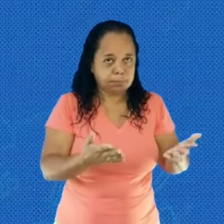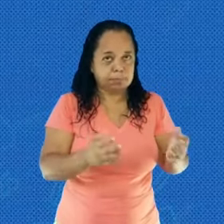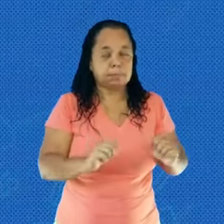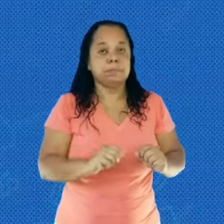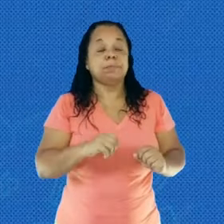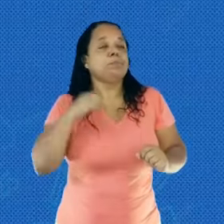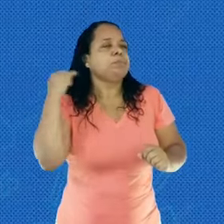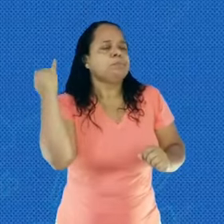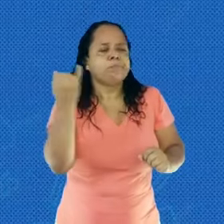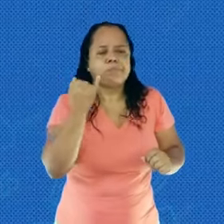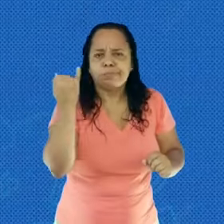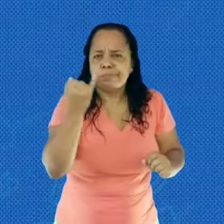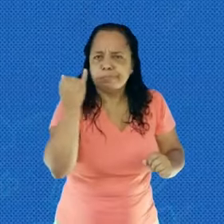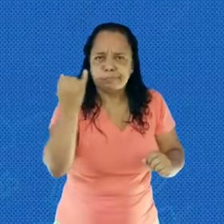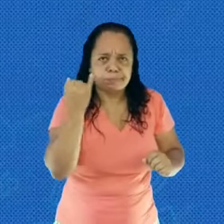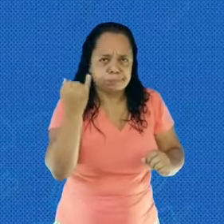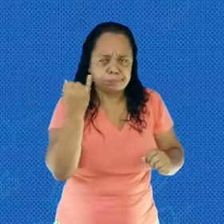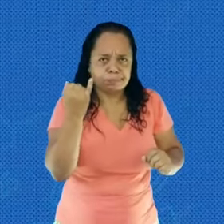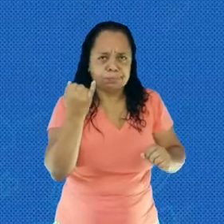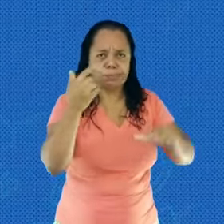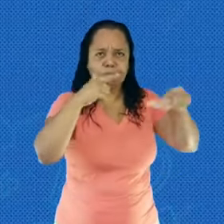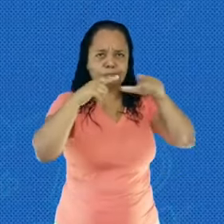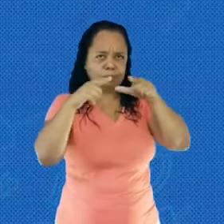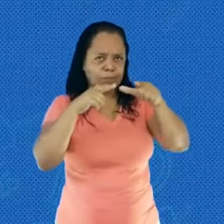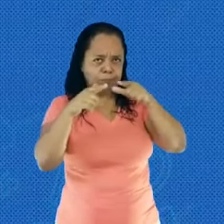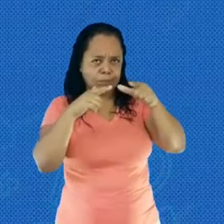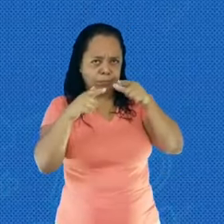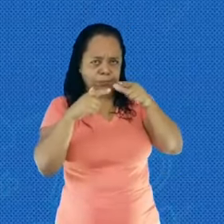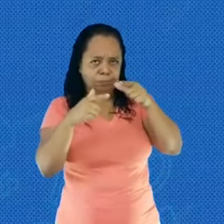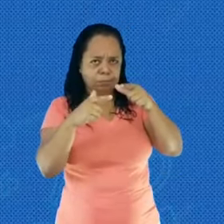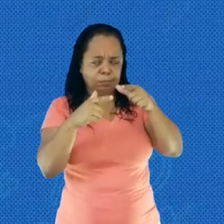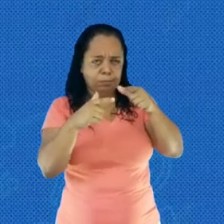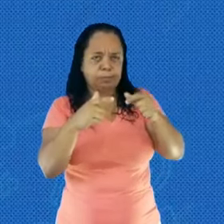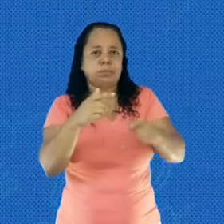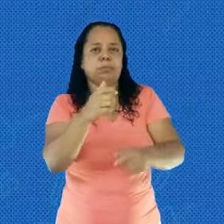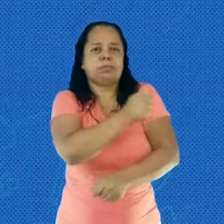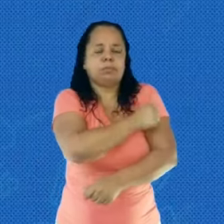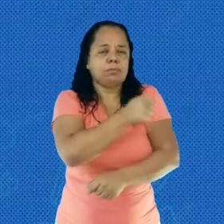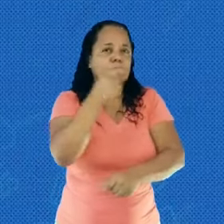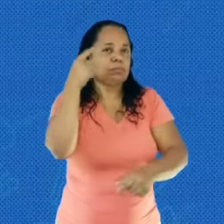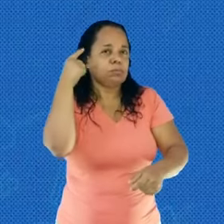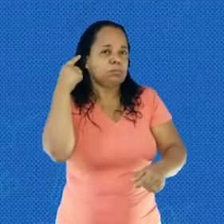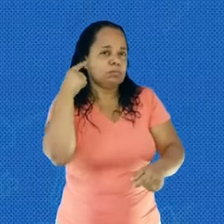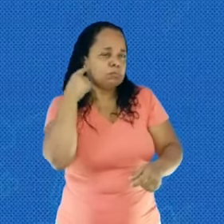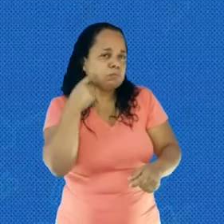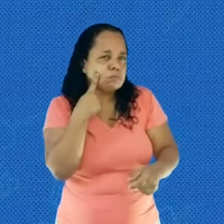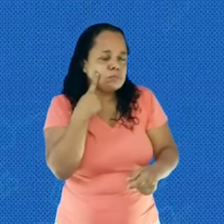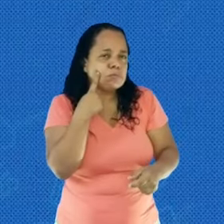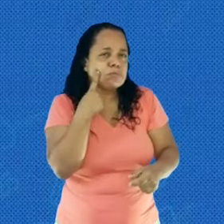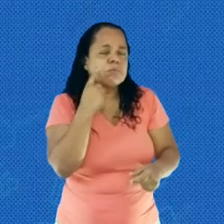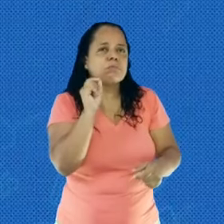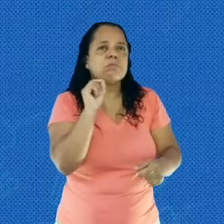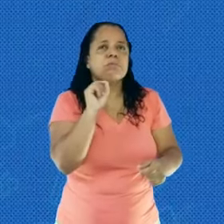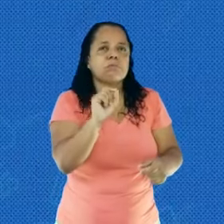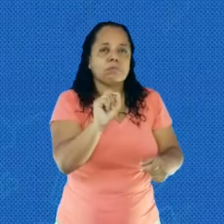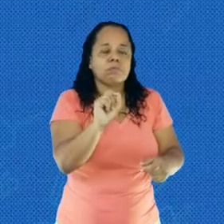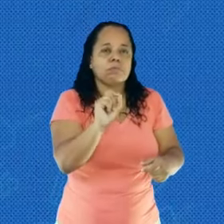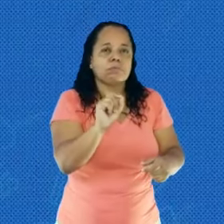eu venho trazendo, trabalhando com o meu aluno o sinal. Depois a escrita na língua portuguesa.